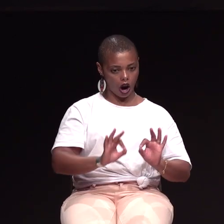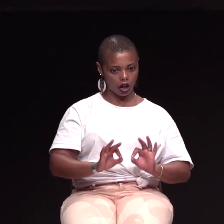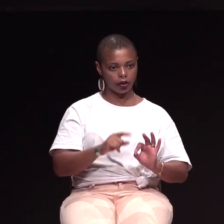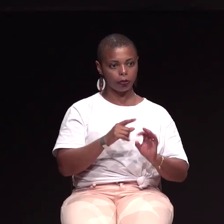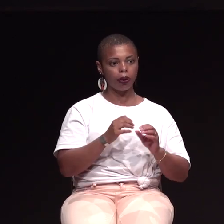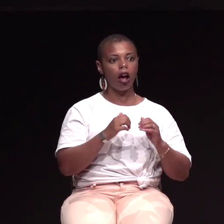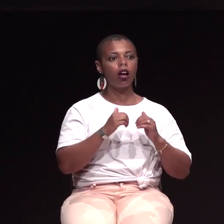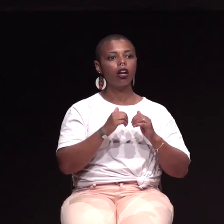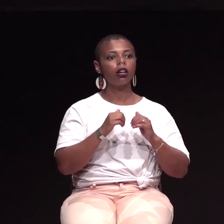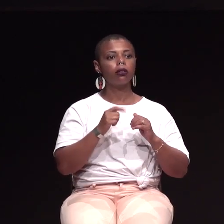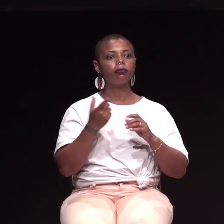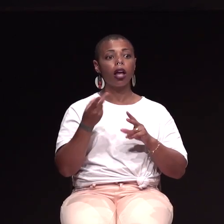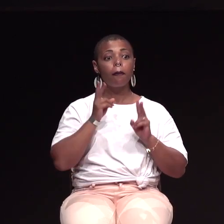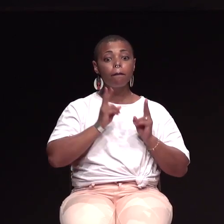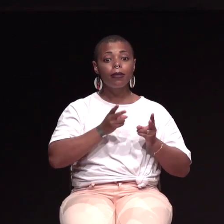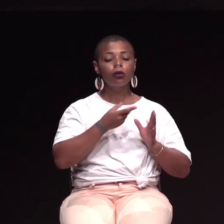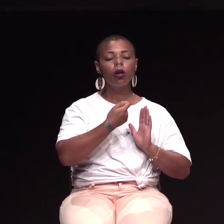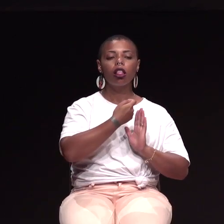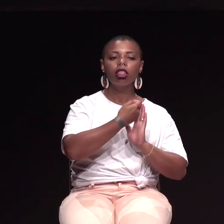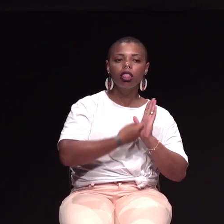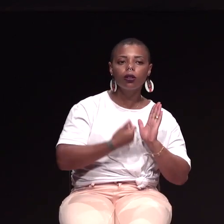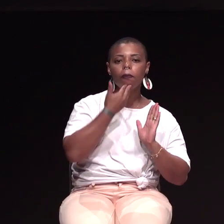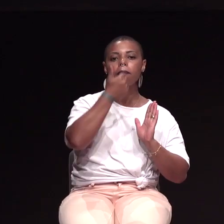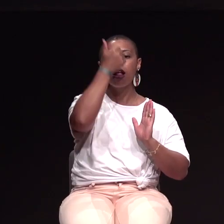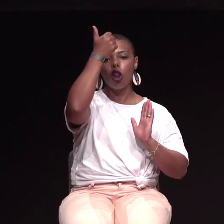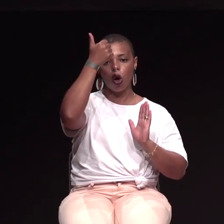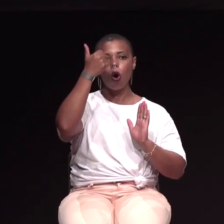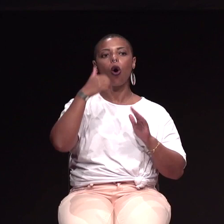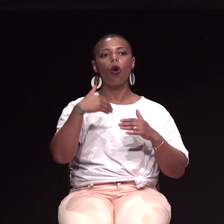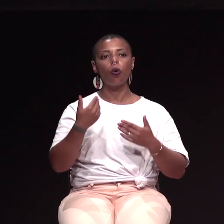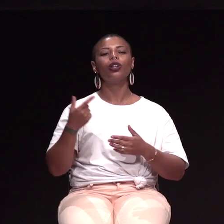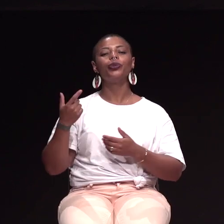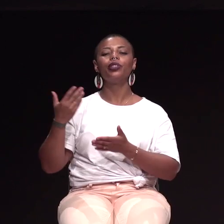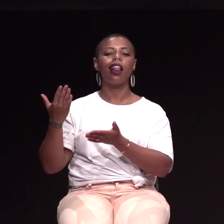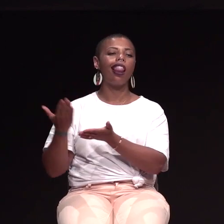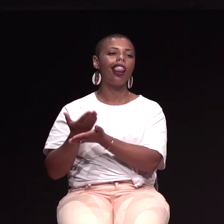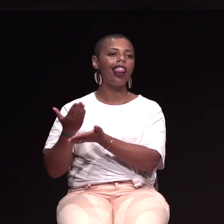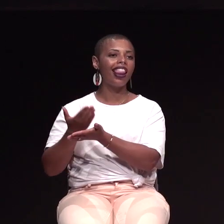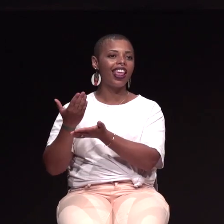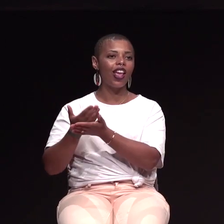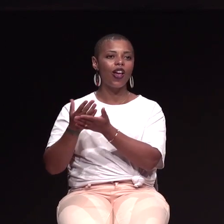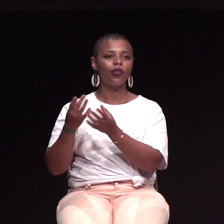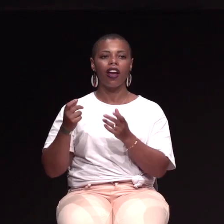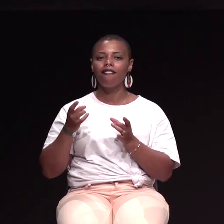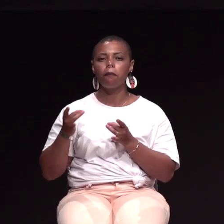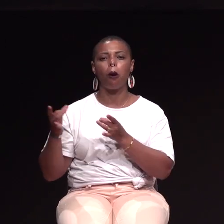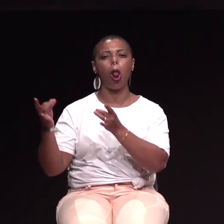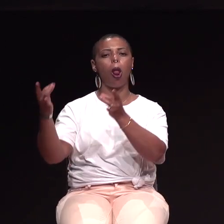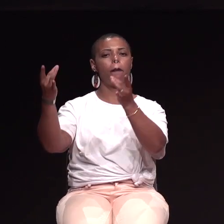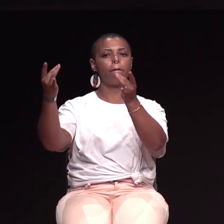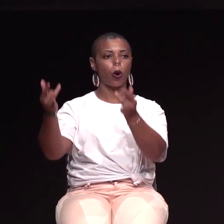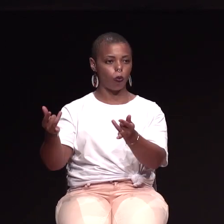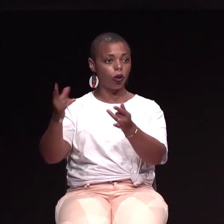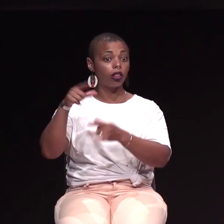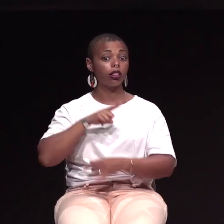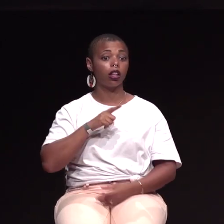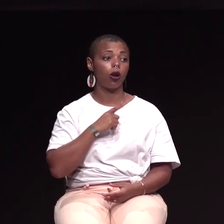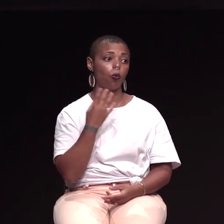com os melhores desses textos, principalmente dos livros esgotados, que são